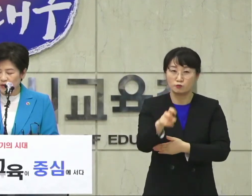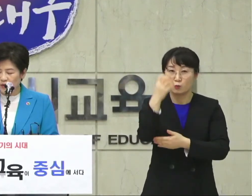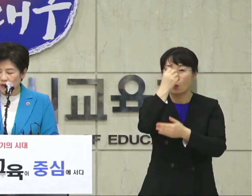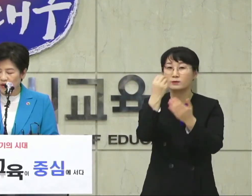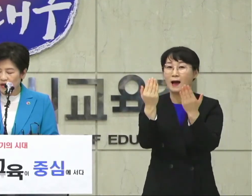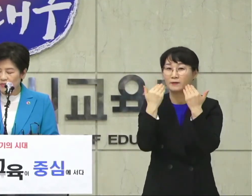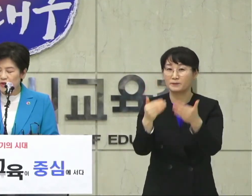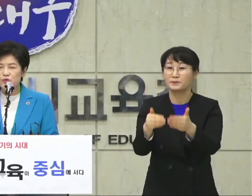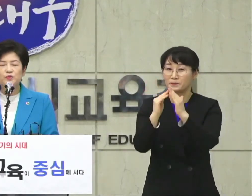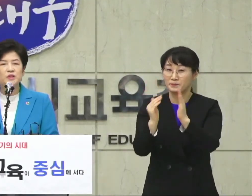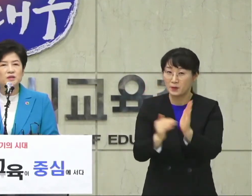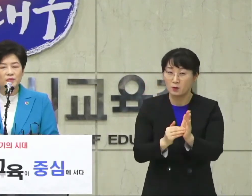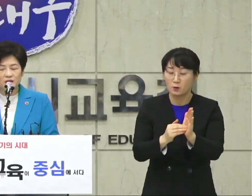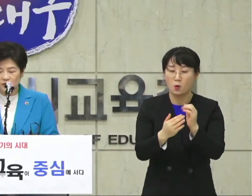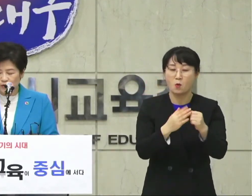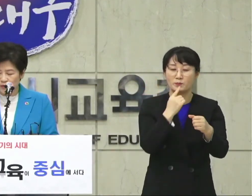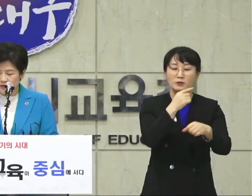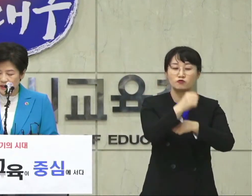이름고등학교